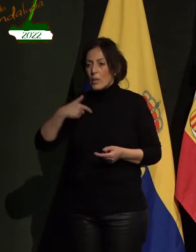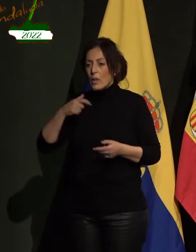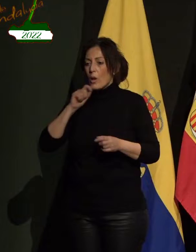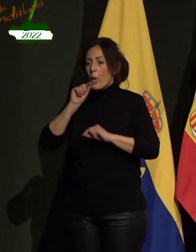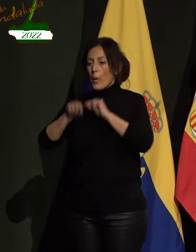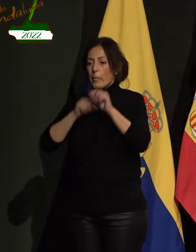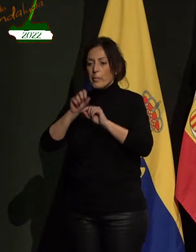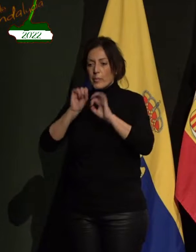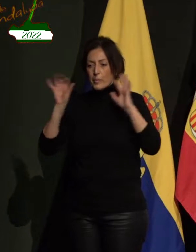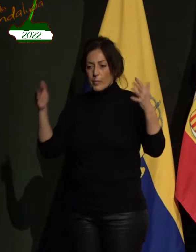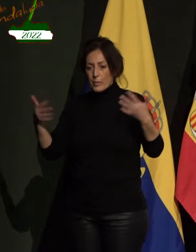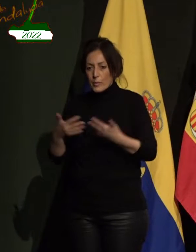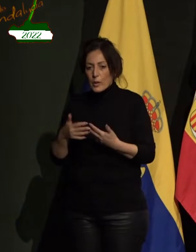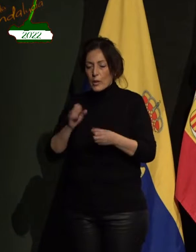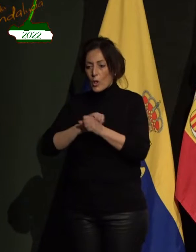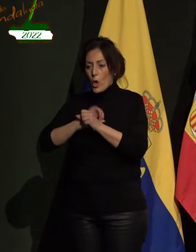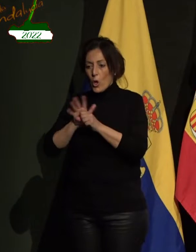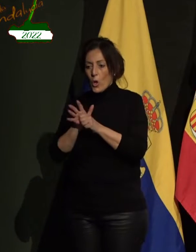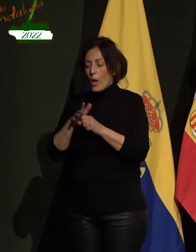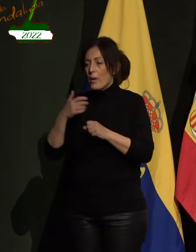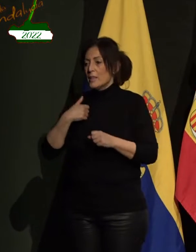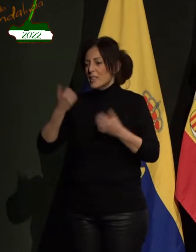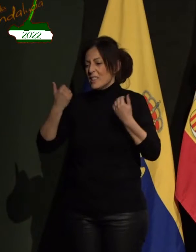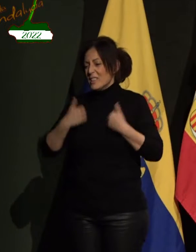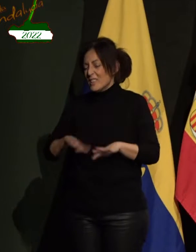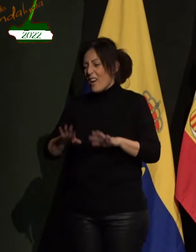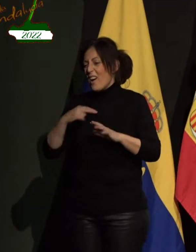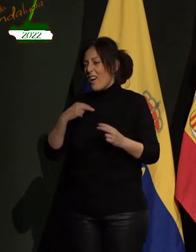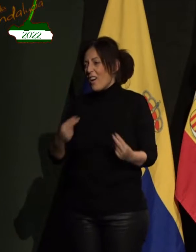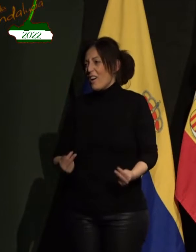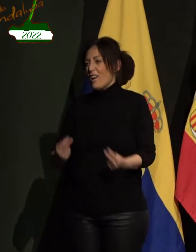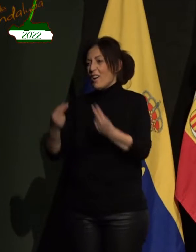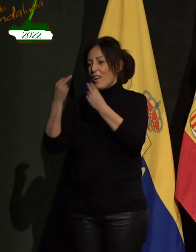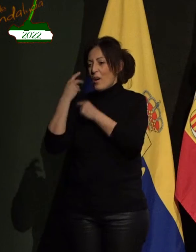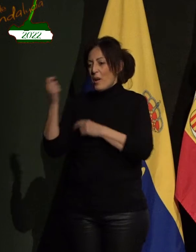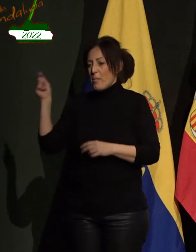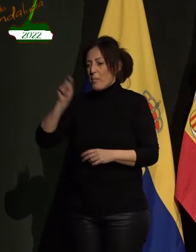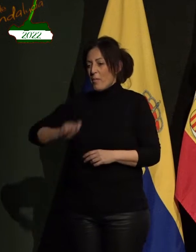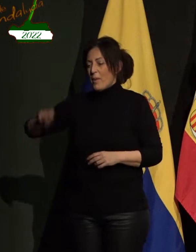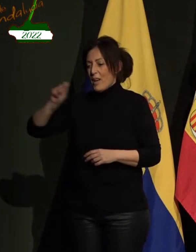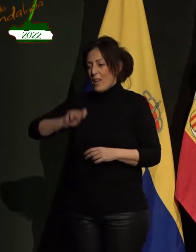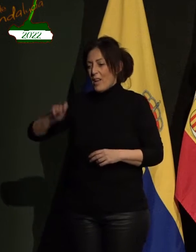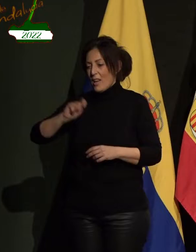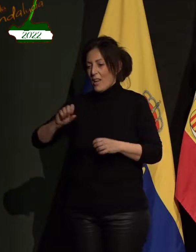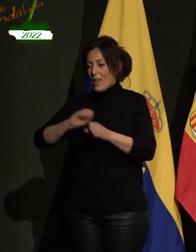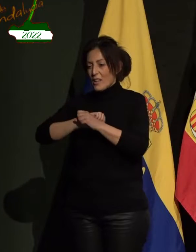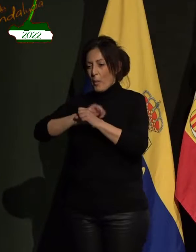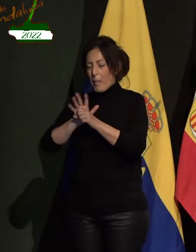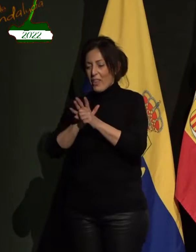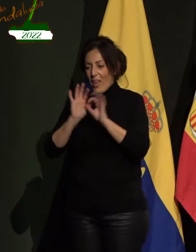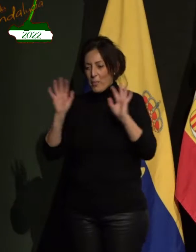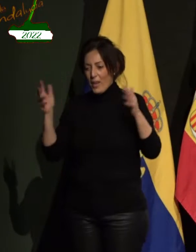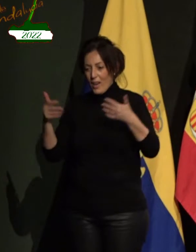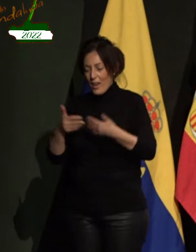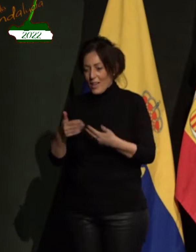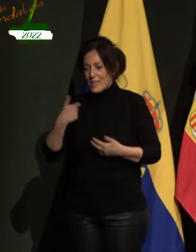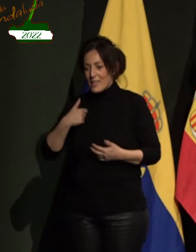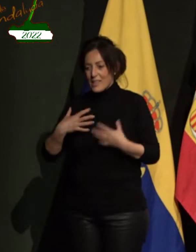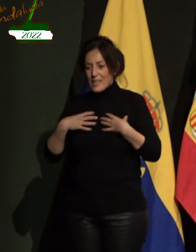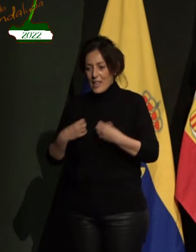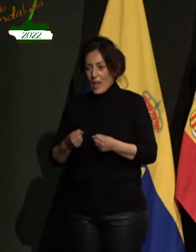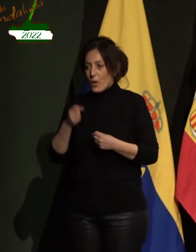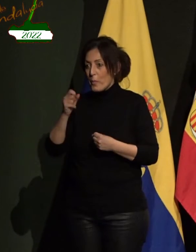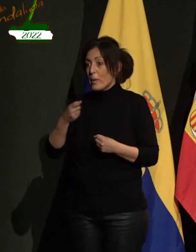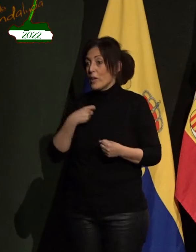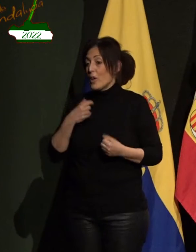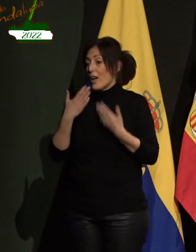pandemia del coronavirus. Mucho hemos dejado atrás, ¿verdad? Demasiado durante estos meses de pandemia sanitaria. Pero, afortunadamente,